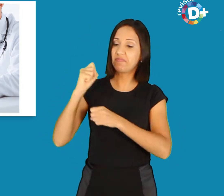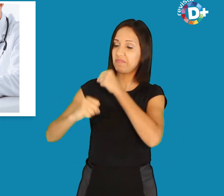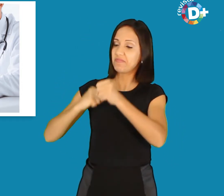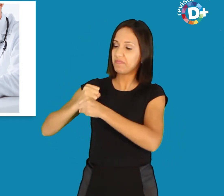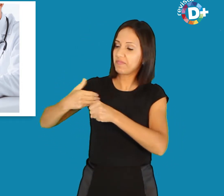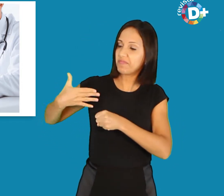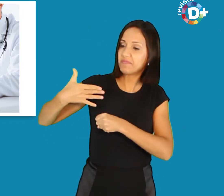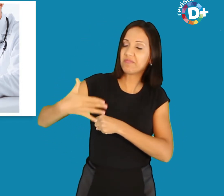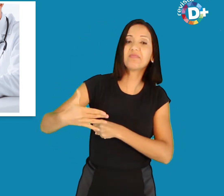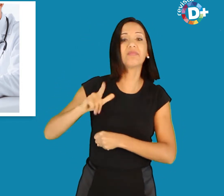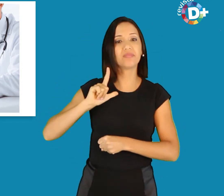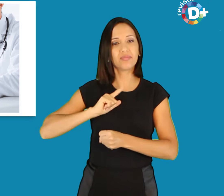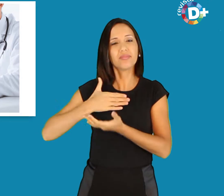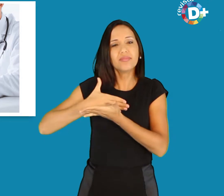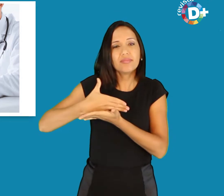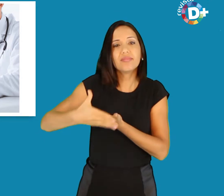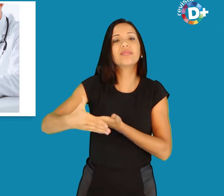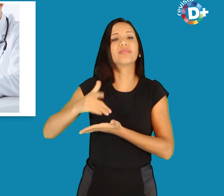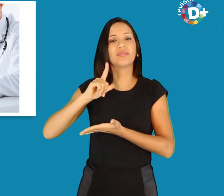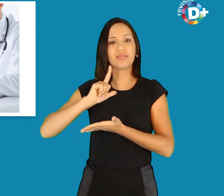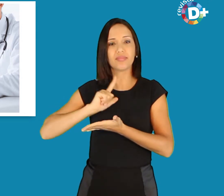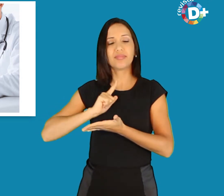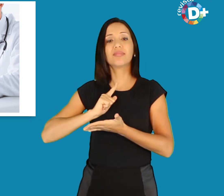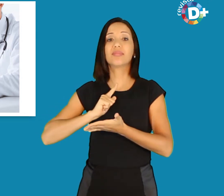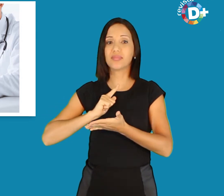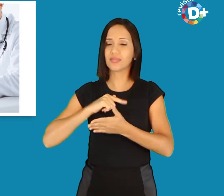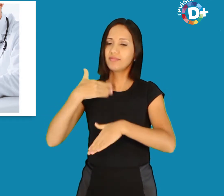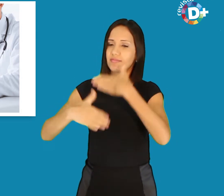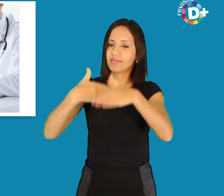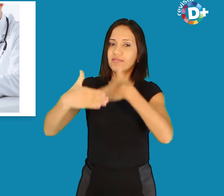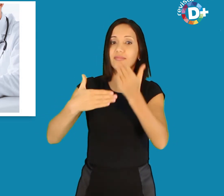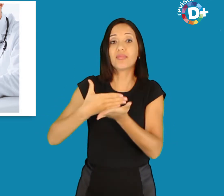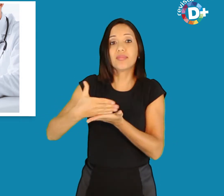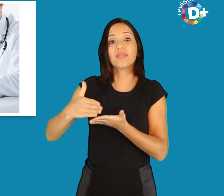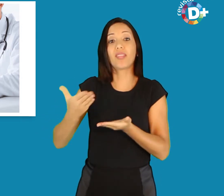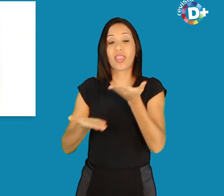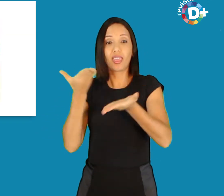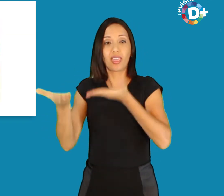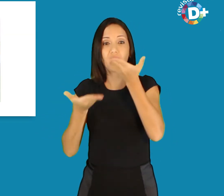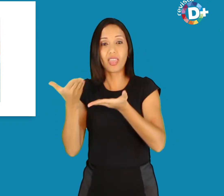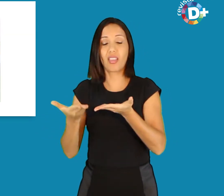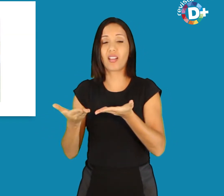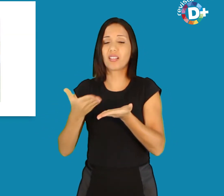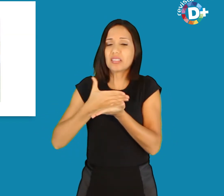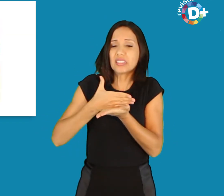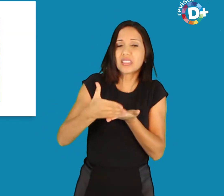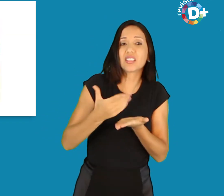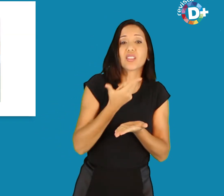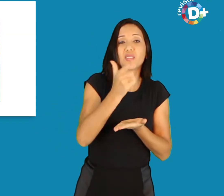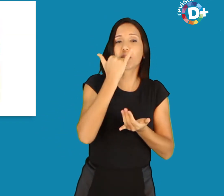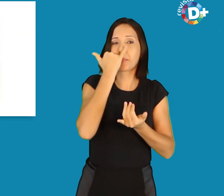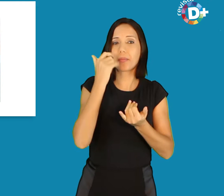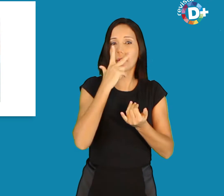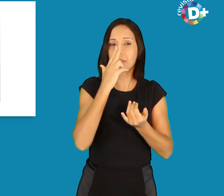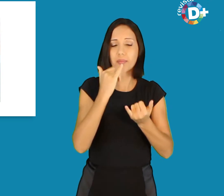precoce ajuda muito no caso da ela geralmente quando a pessoa procure um médico pela primeira